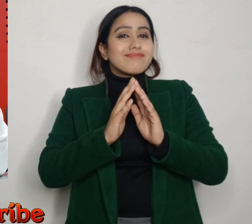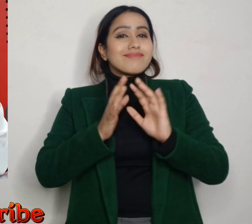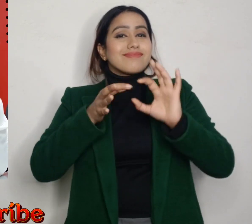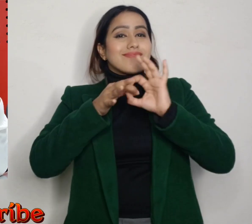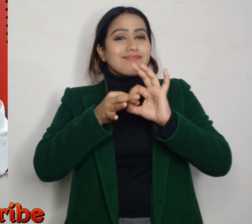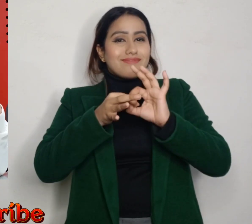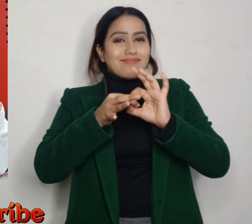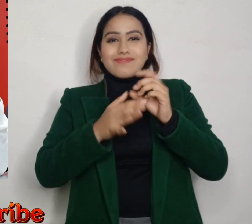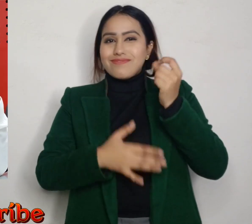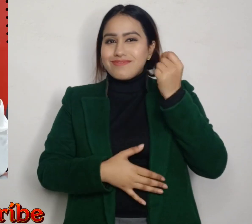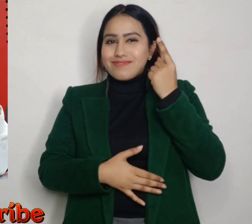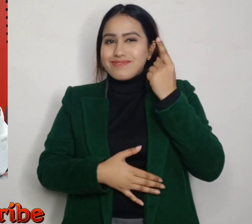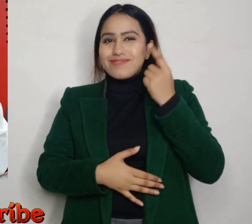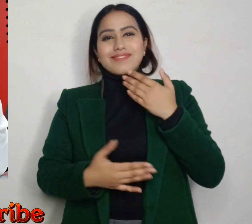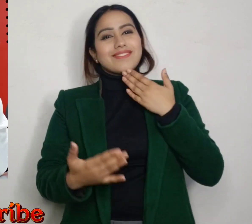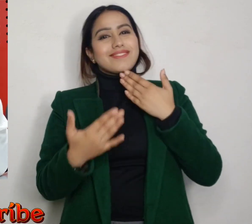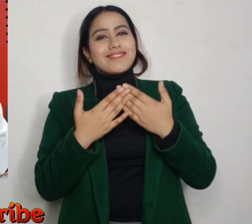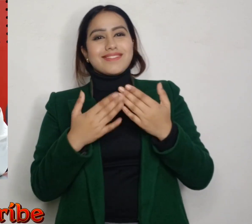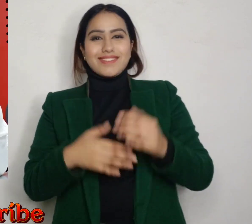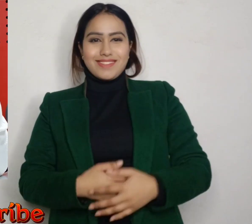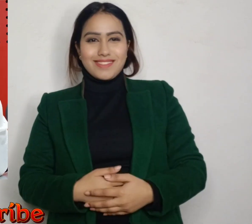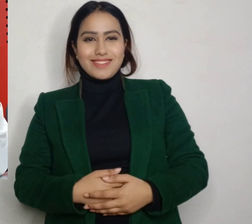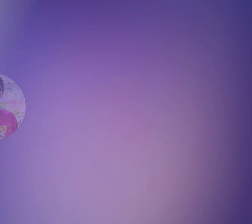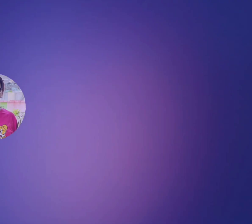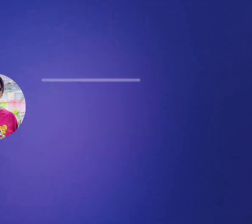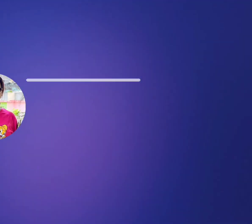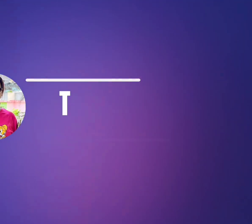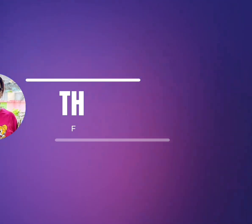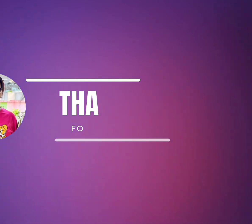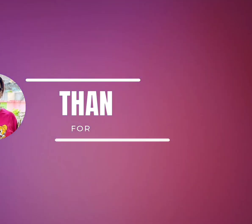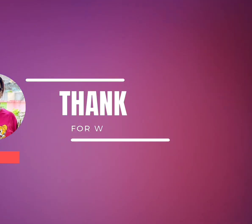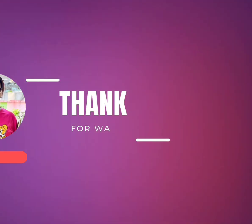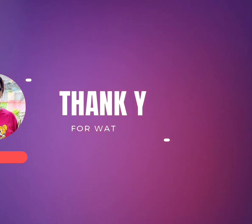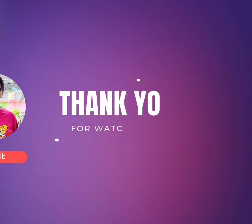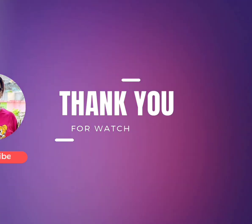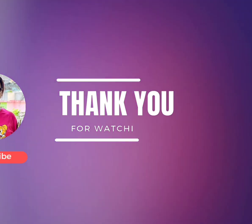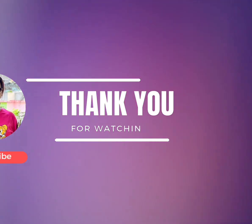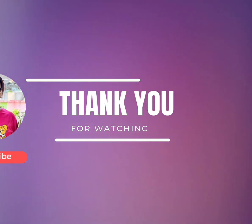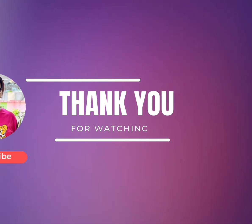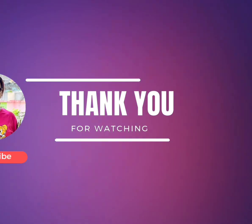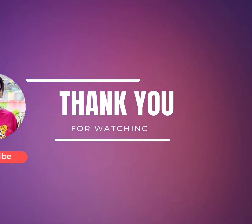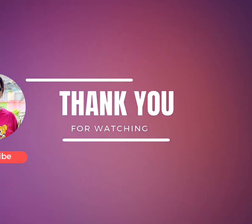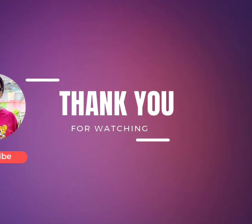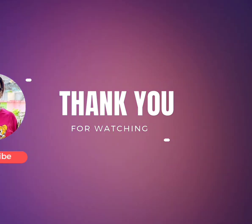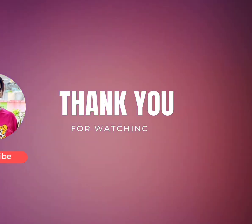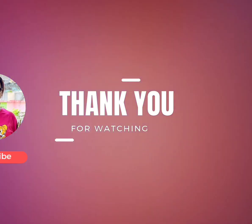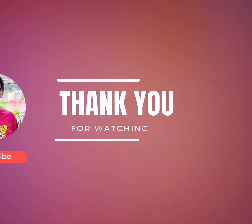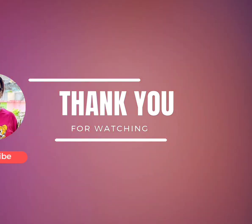वरना वो तो हमसे लगातार कांटेक्ट करने की, बातचीत करने की कोशिश करते ही रहते हैं।